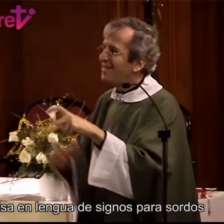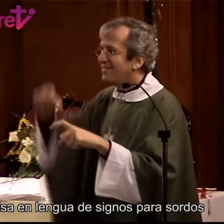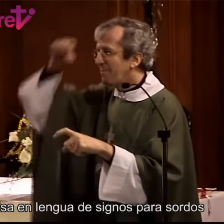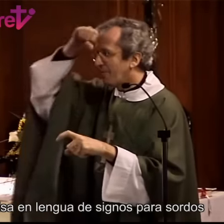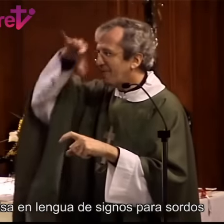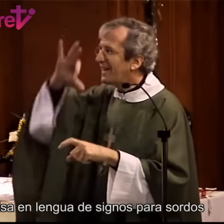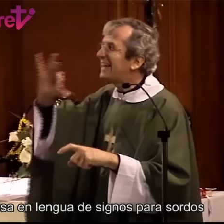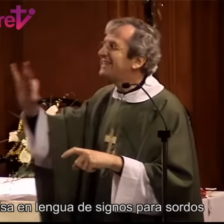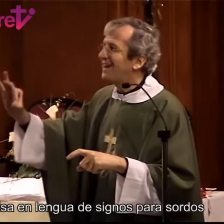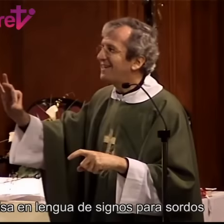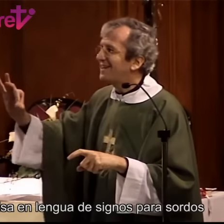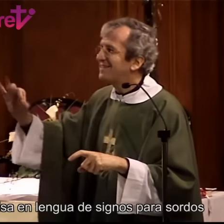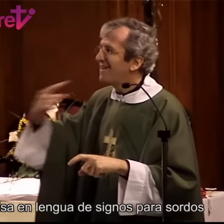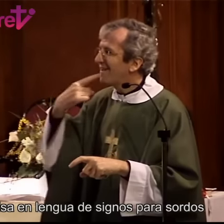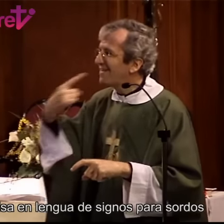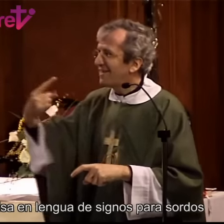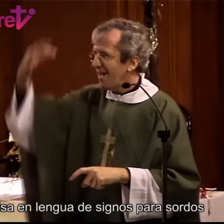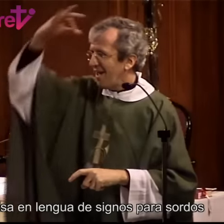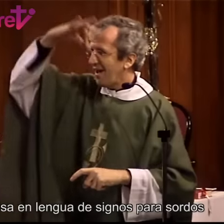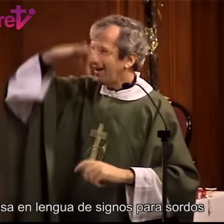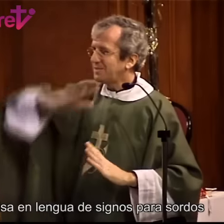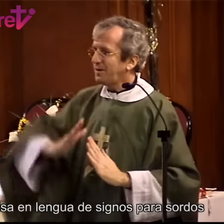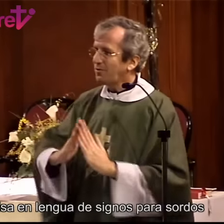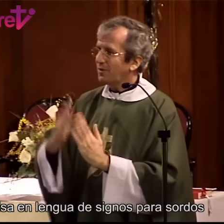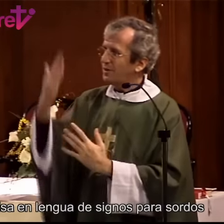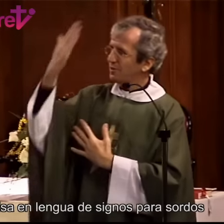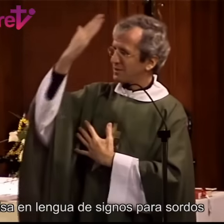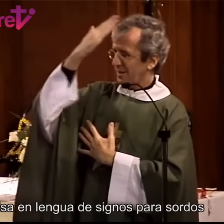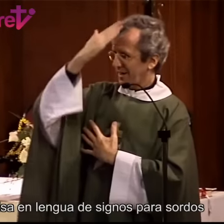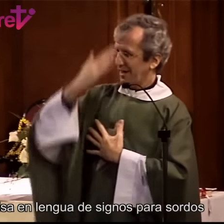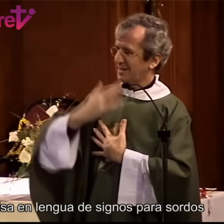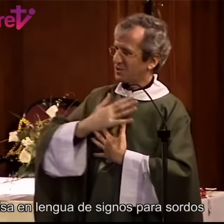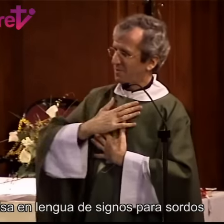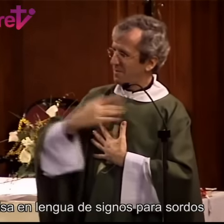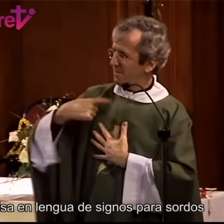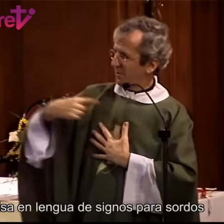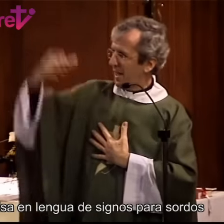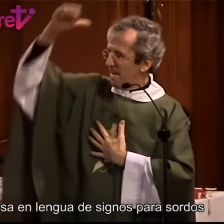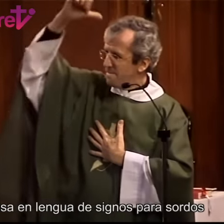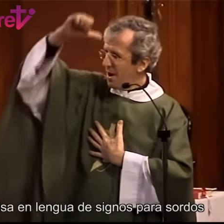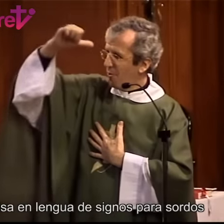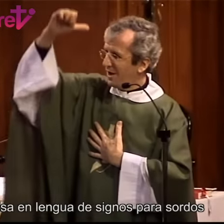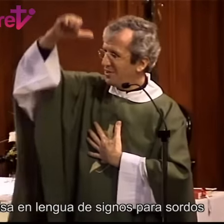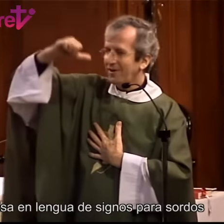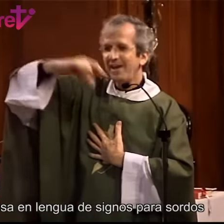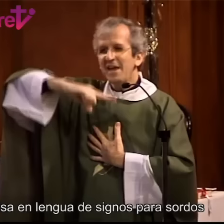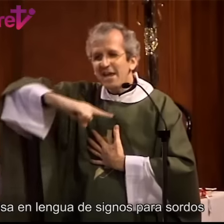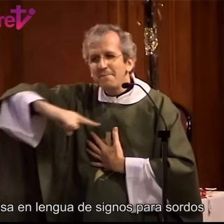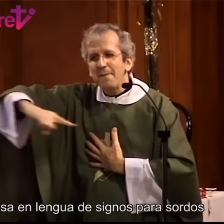del profeta Isaías que dice, el Espíritu de Dios está sobre mí porque me ha ungido y me ha